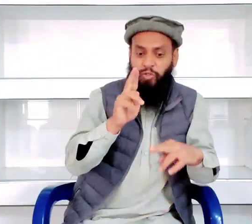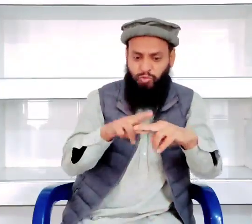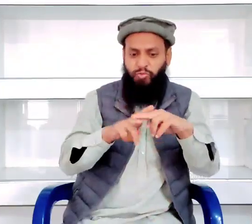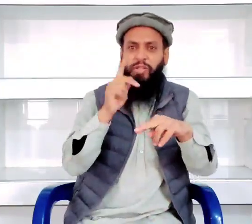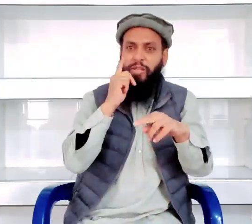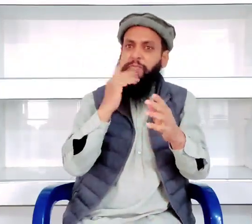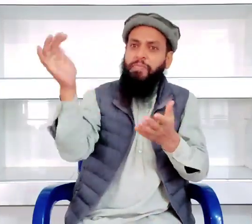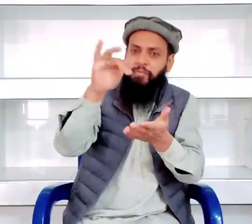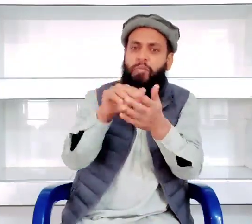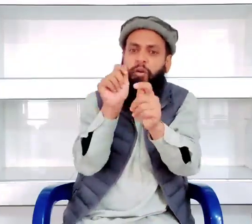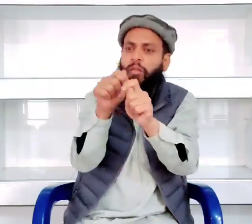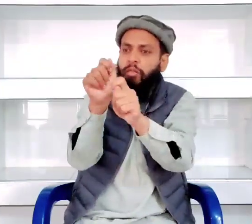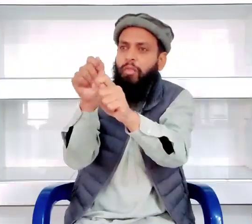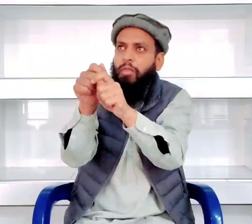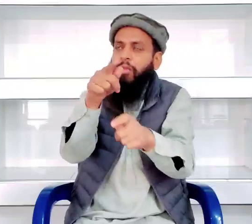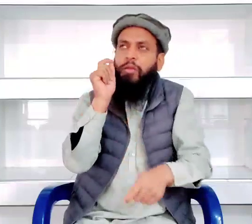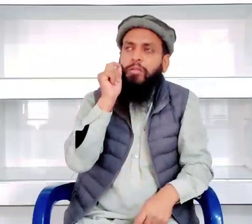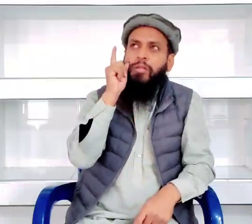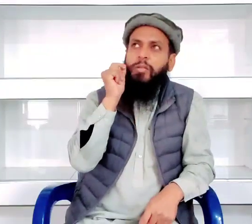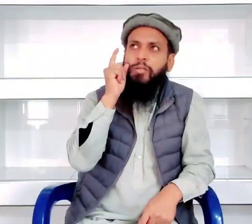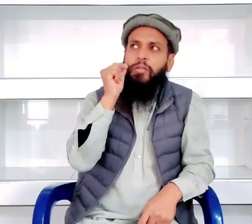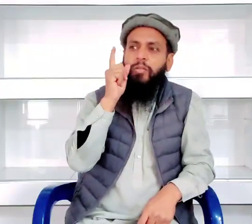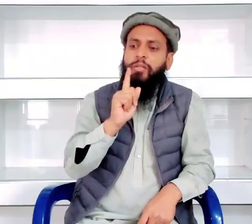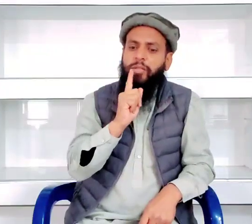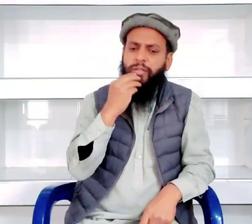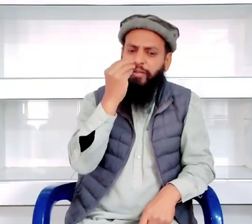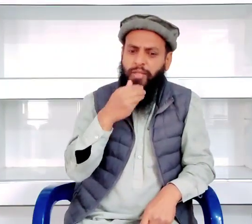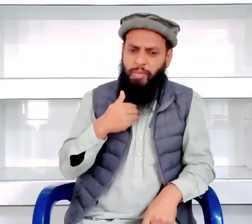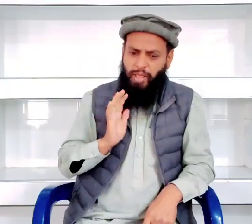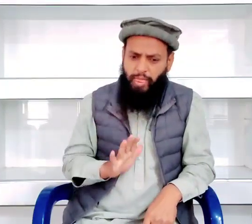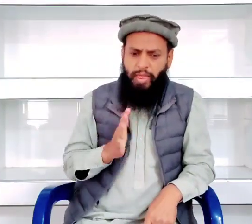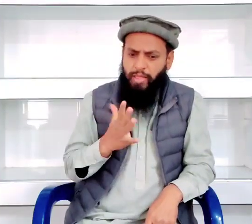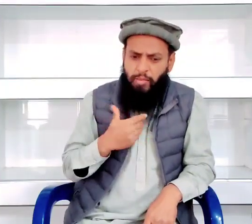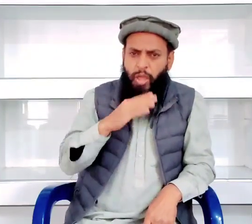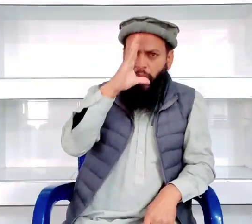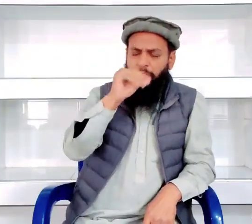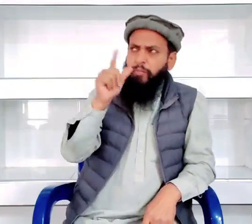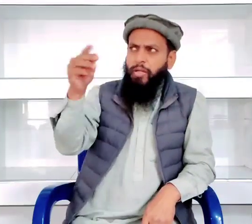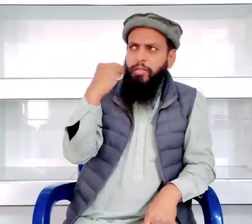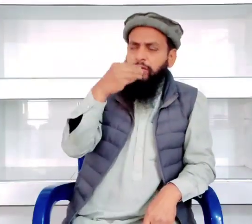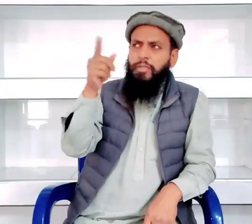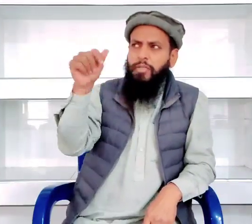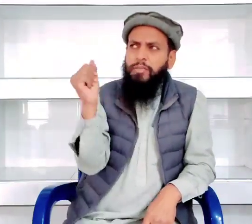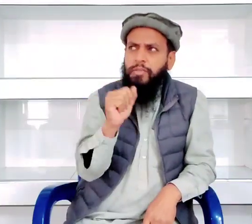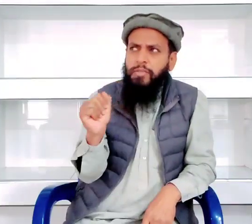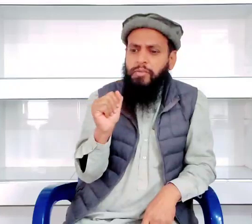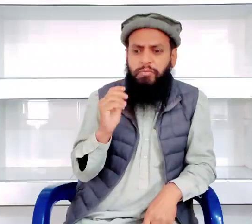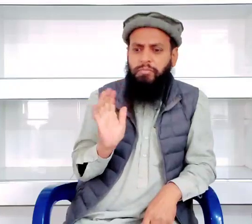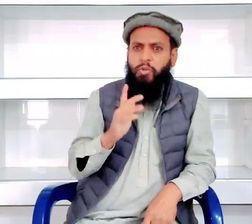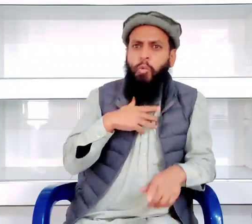ہے. آؤ آپ پھر میں آپ حضرات کے سامنے مزید ایسیا تجارتوں کا تذکرہ کرا